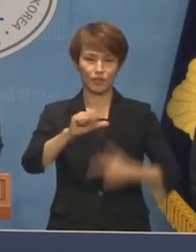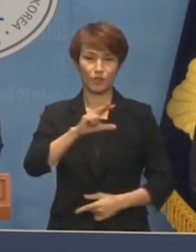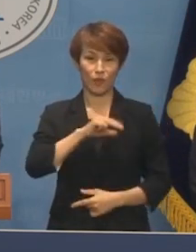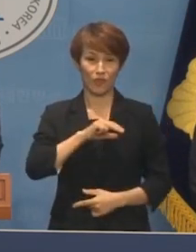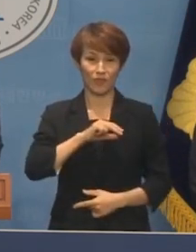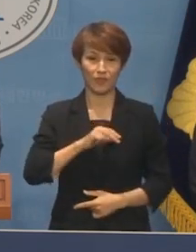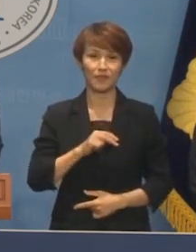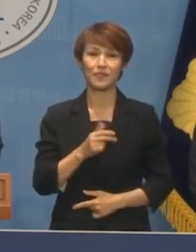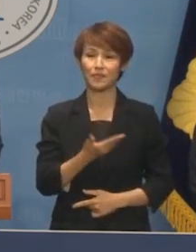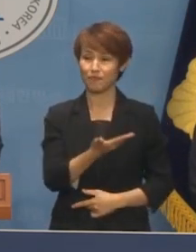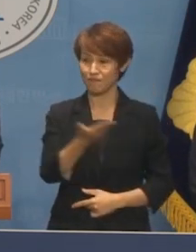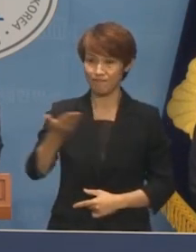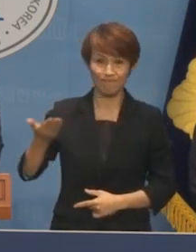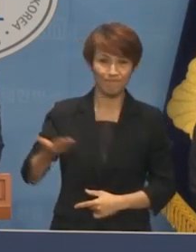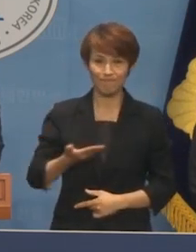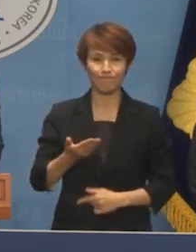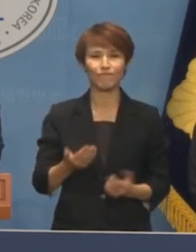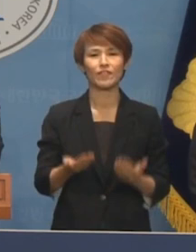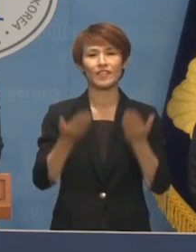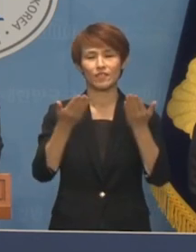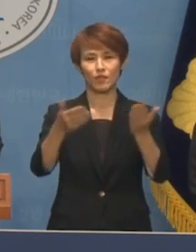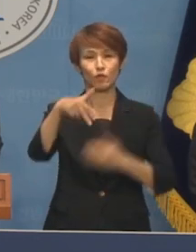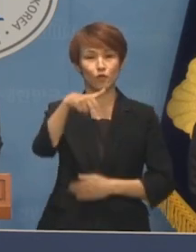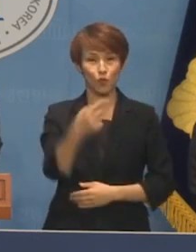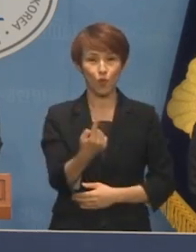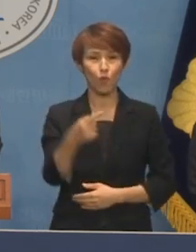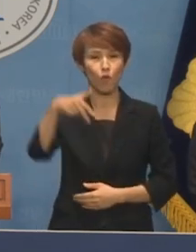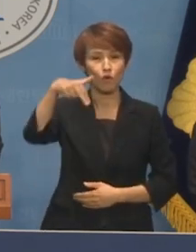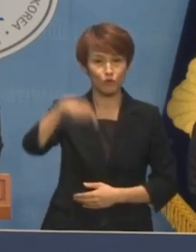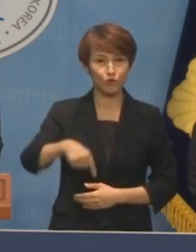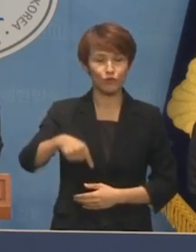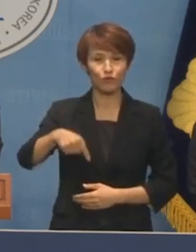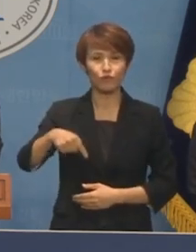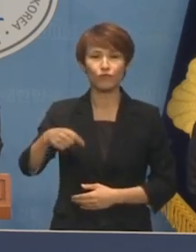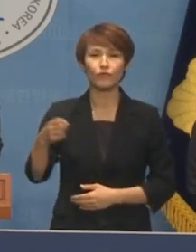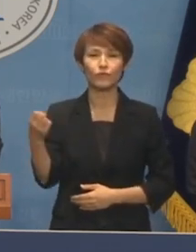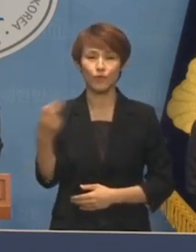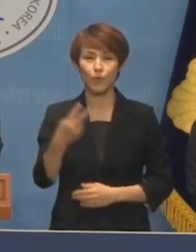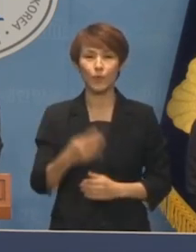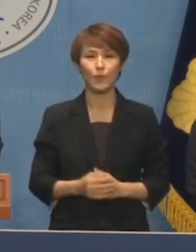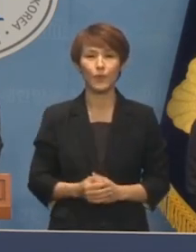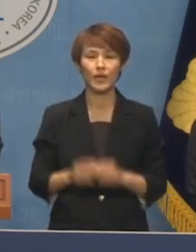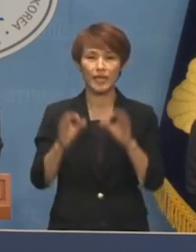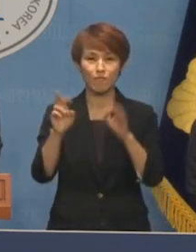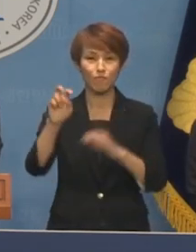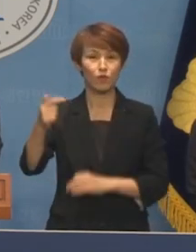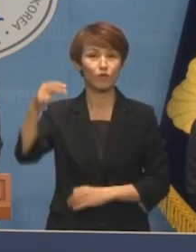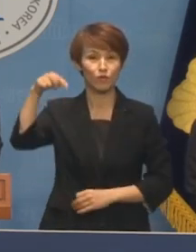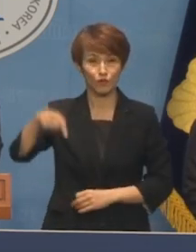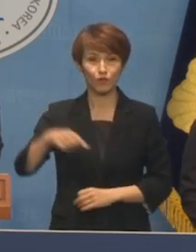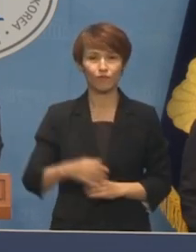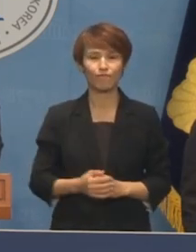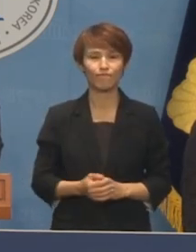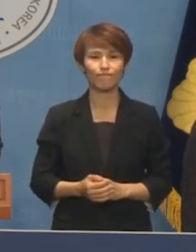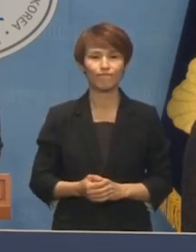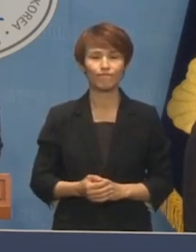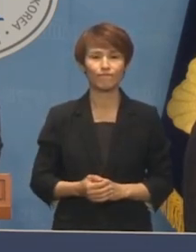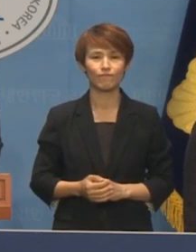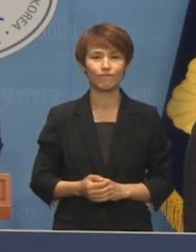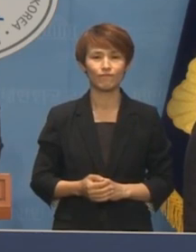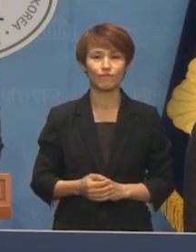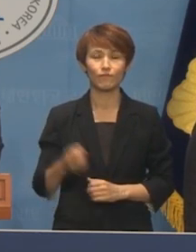주철현 국회의원, 여수을 조계원 국회의원, 순천 광양구례 곡성갑 김문수 국회의원, 순천